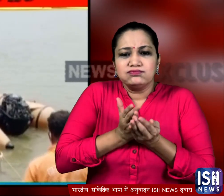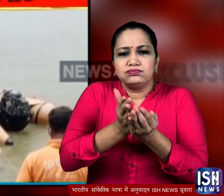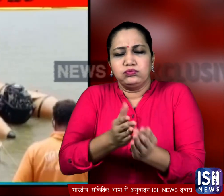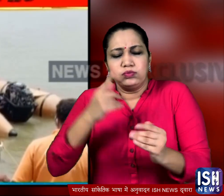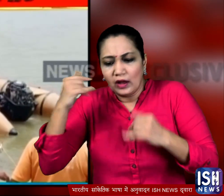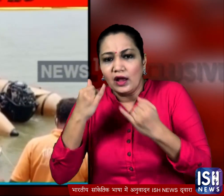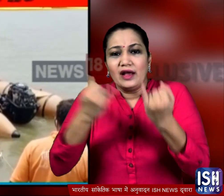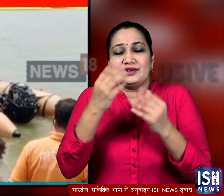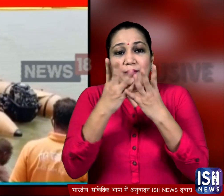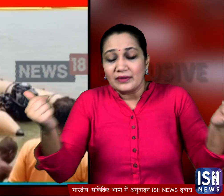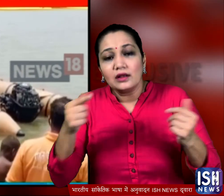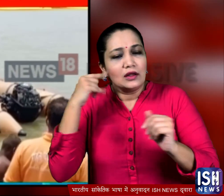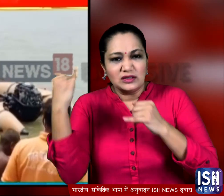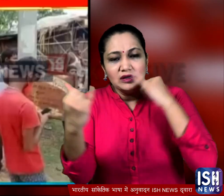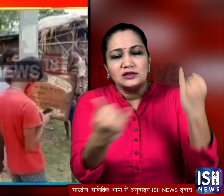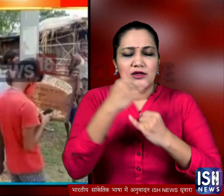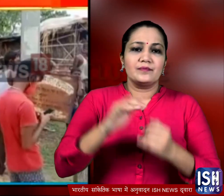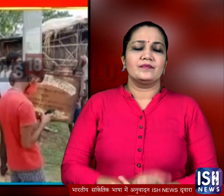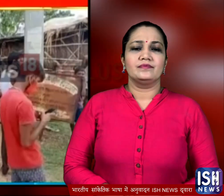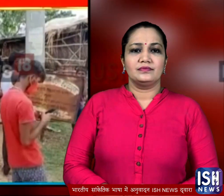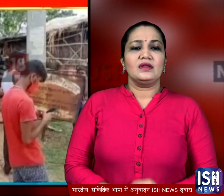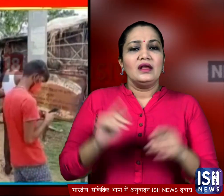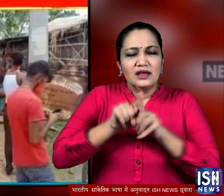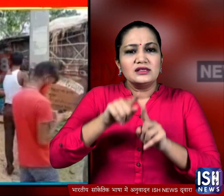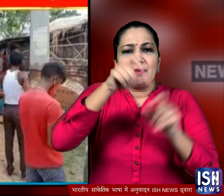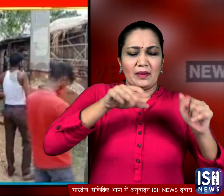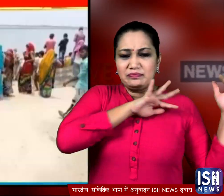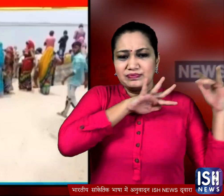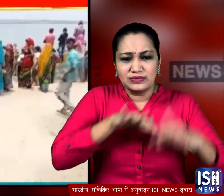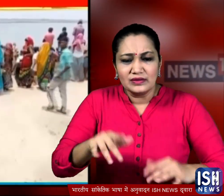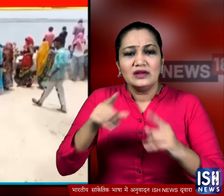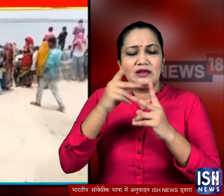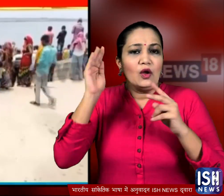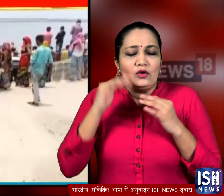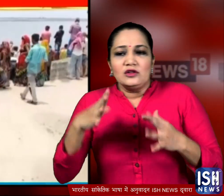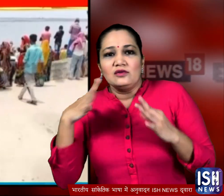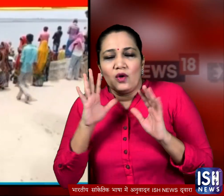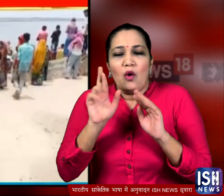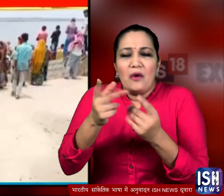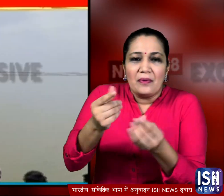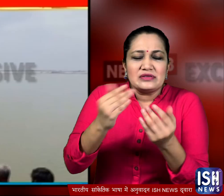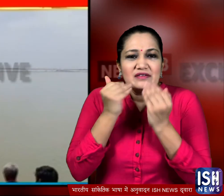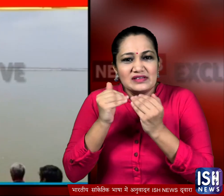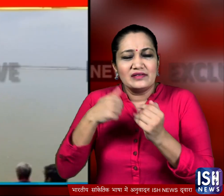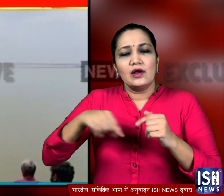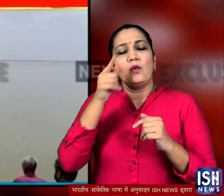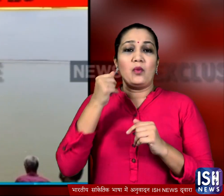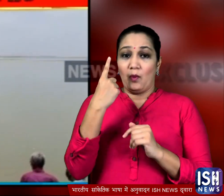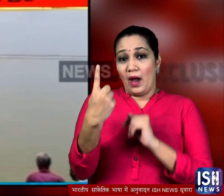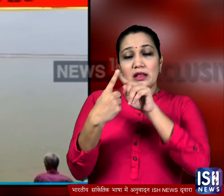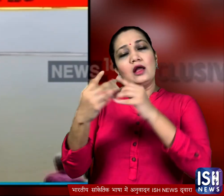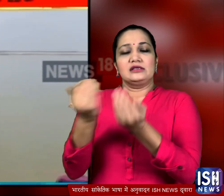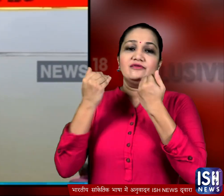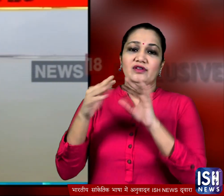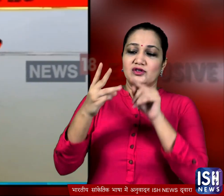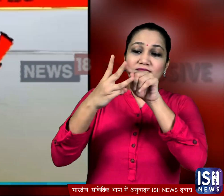नाव की मदद से लापता हुए लोगों को ढूंढते दिखे। इसके साथ ही वहां मौजूद लोगों की भीड़ भी किसी अच्छी खबर के इंतजार में डटी रही। इस हादसे में एक लड़के को